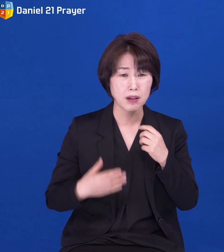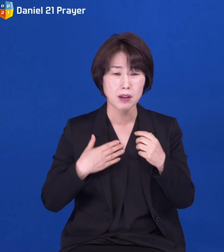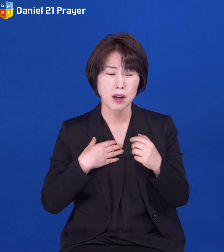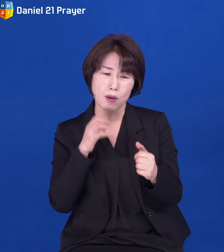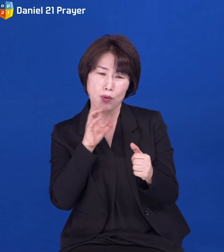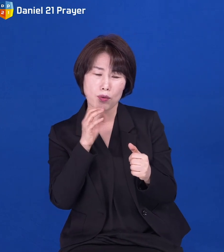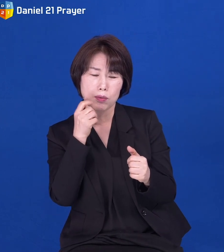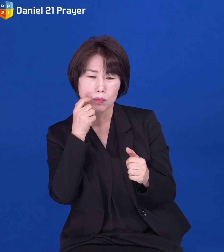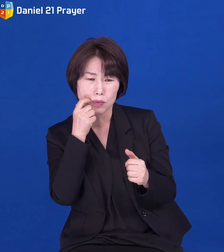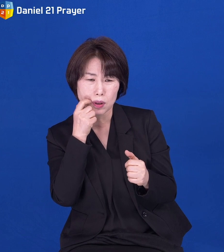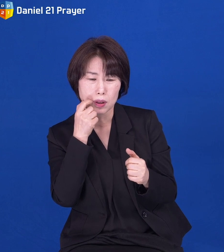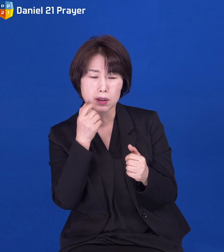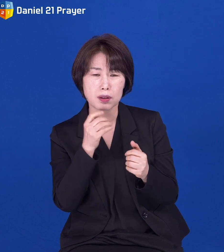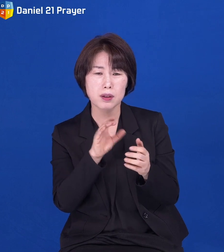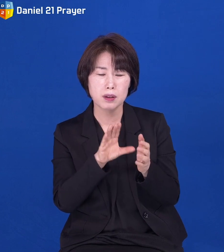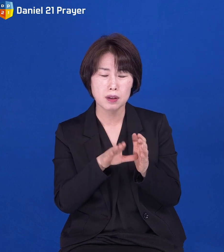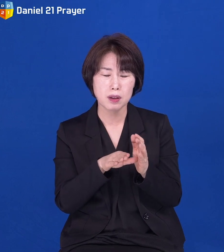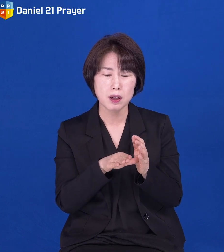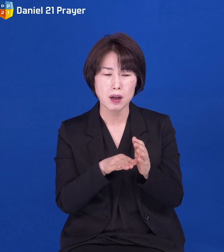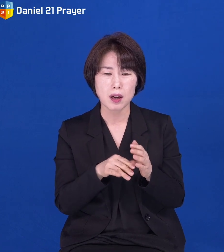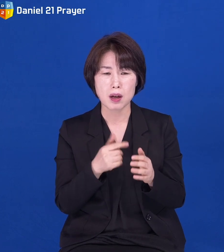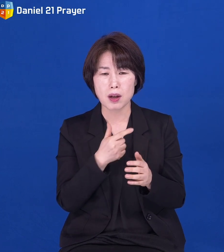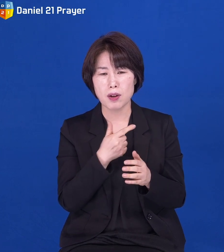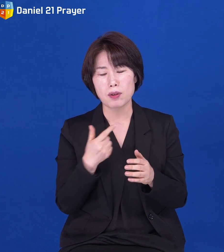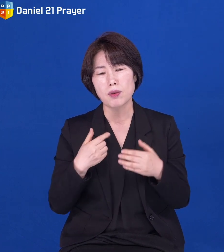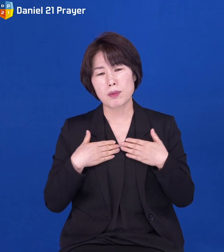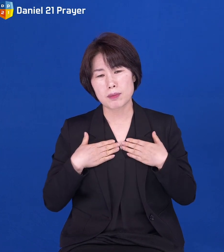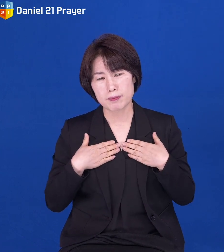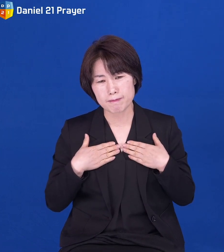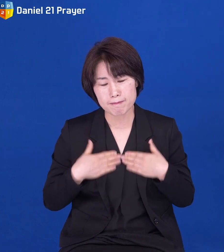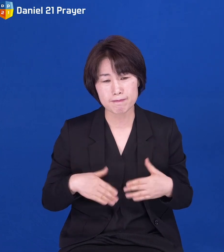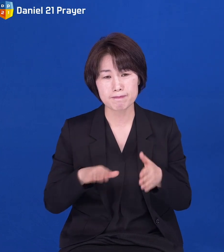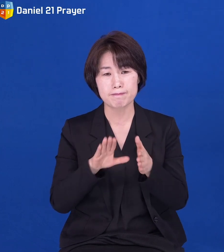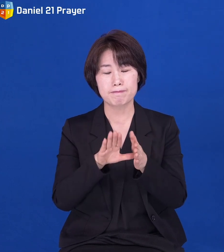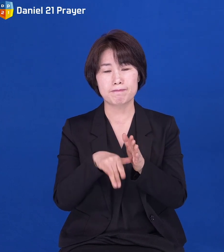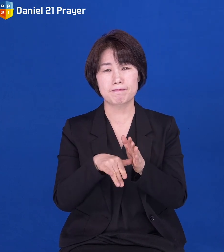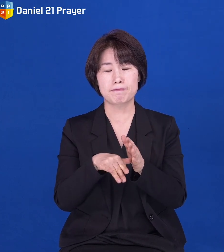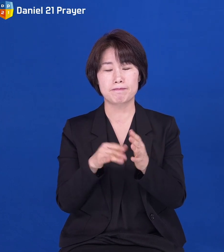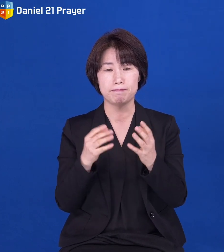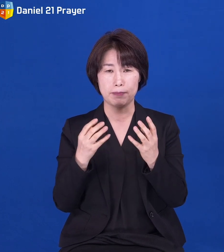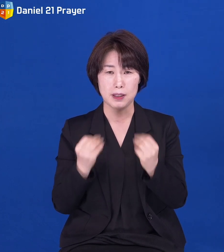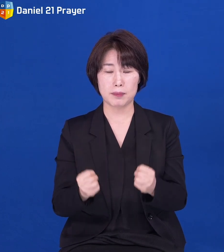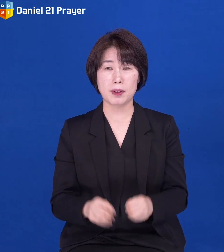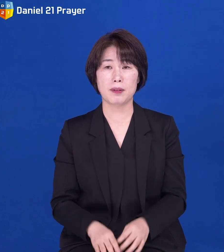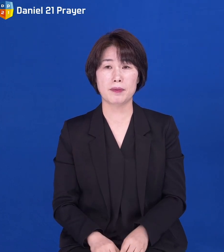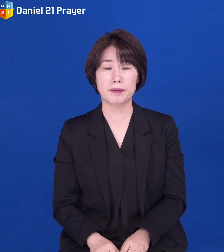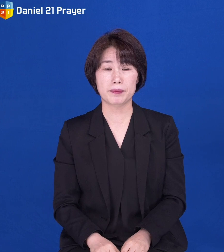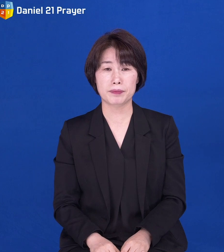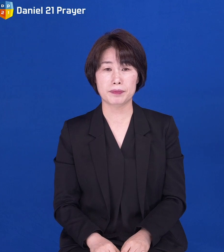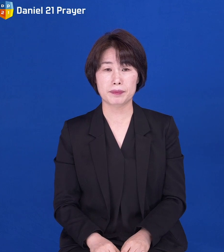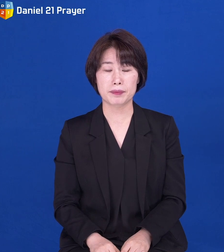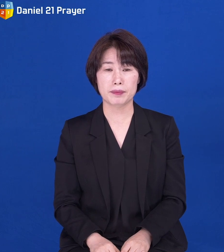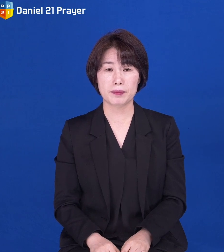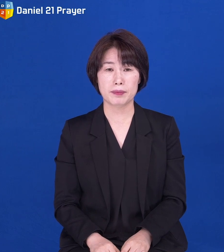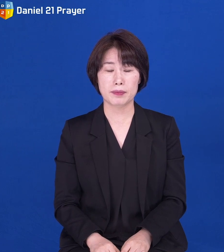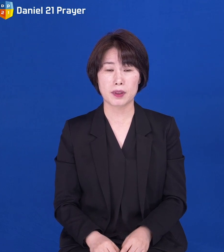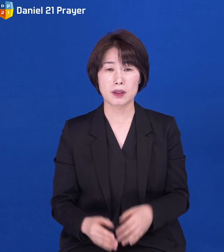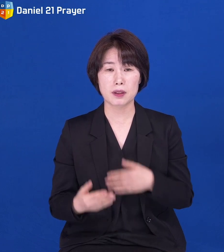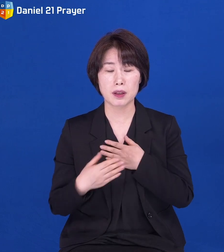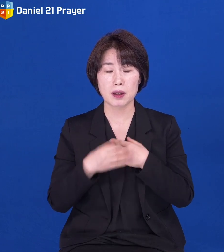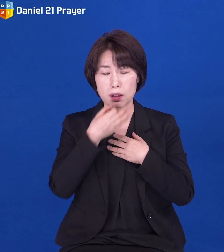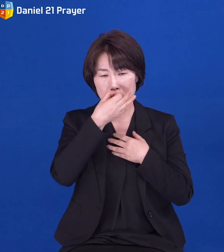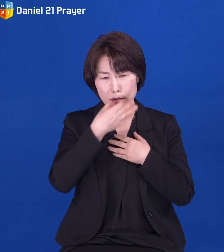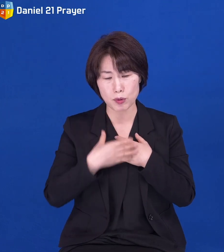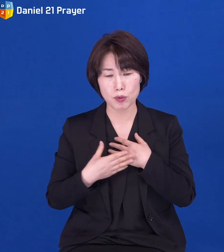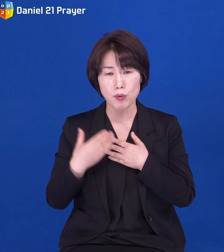오면은 정말 기절을 하는 거예요. 그래서 이제 제가 몸무게도 막 45kg, 6kg 나가고 그랬다고 그러잖아요.